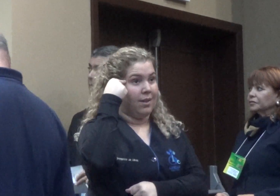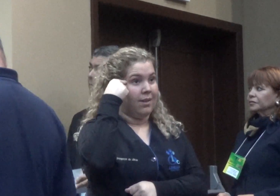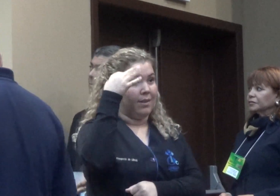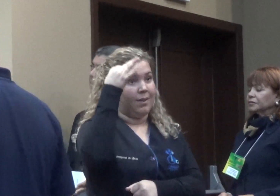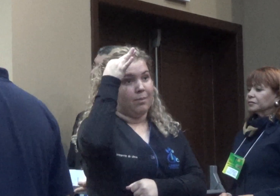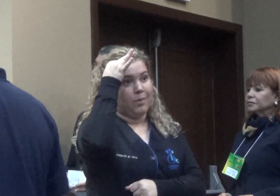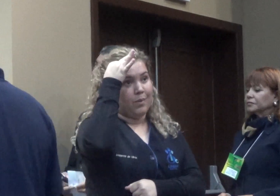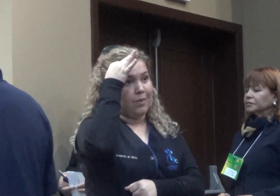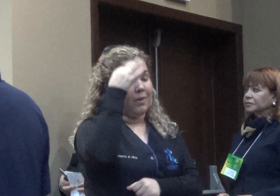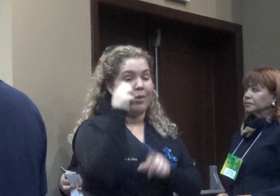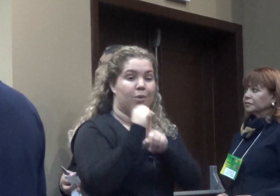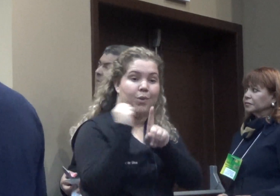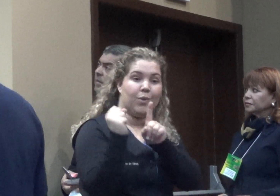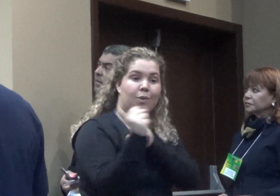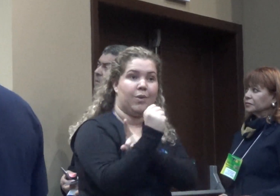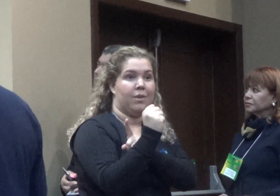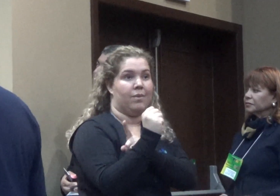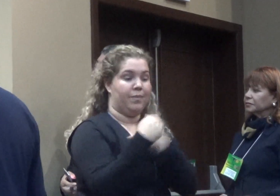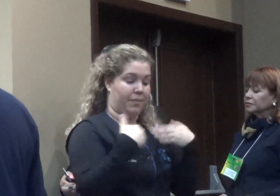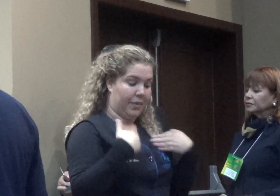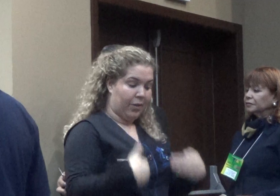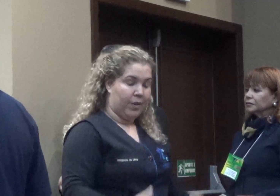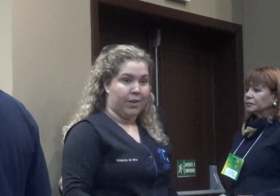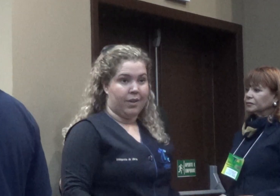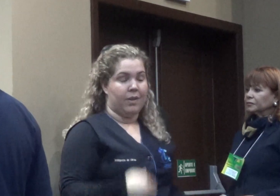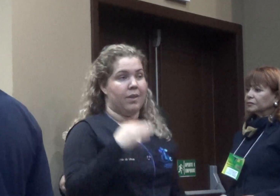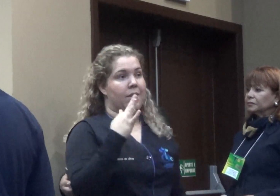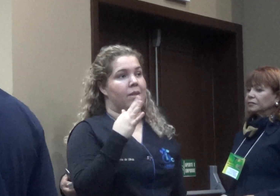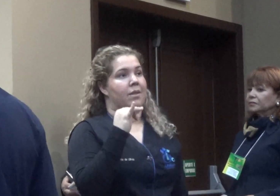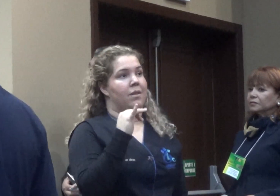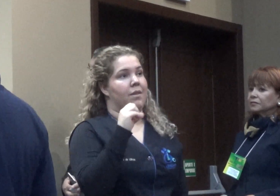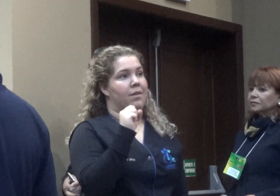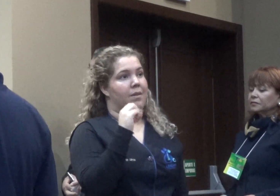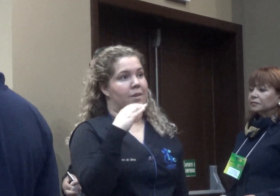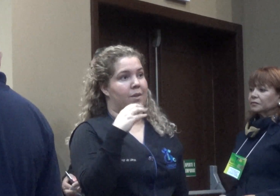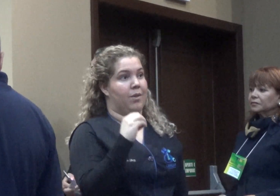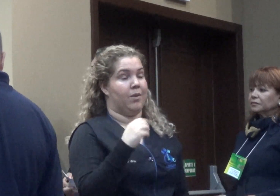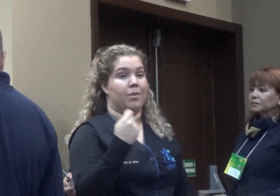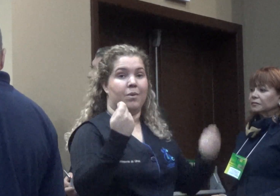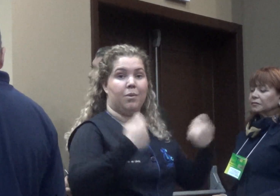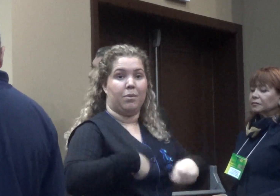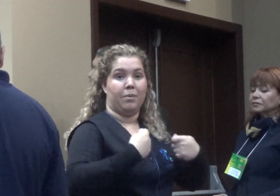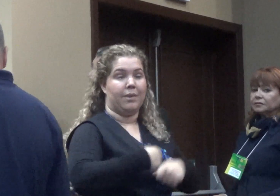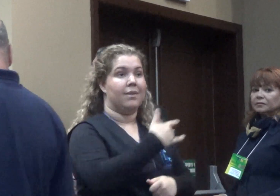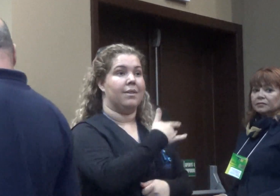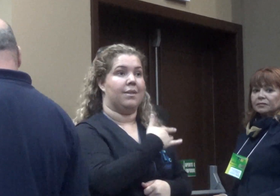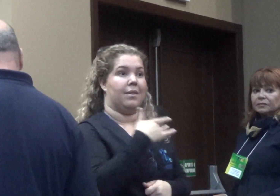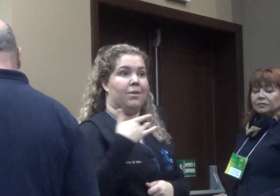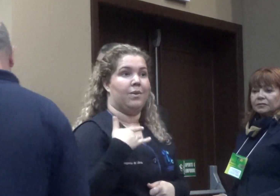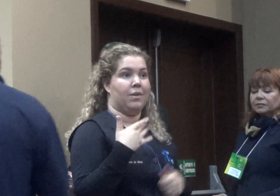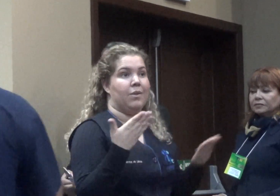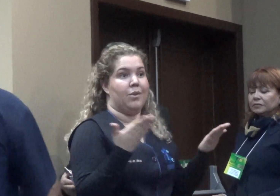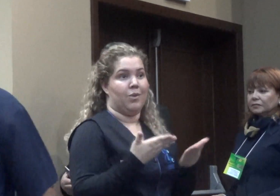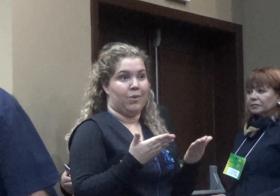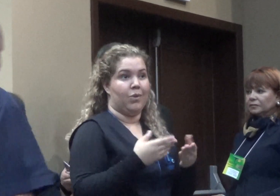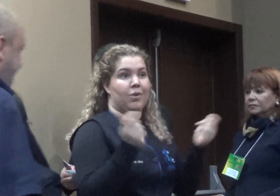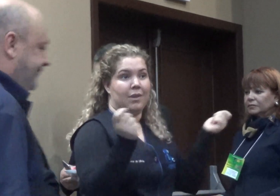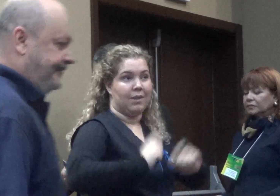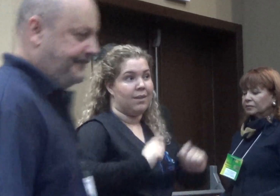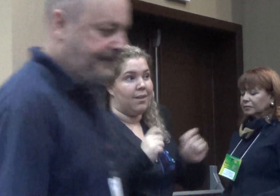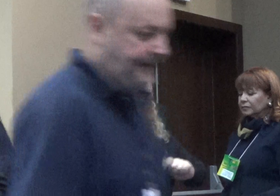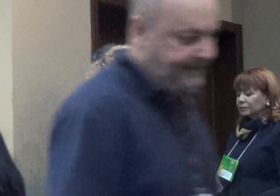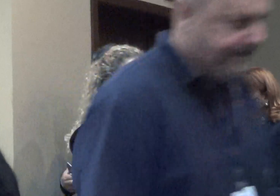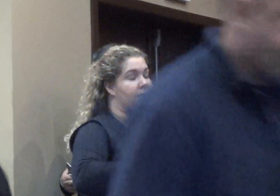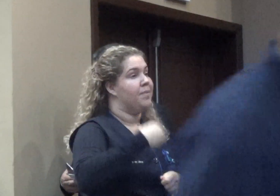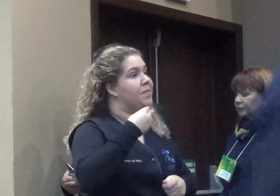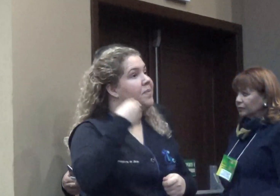espiritual. Físico, um corpo saudável, que funcione bem. Saúde mental, uma